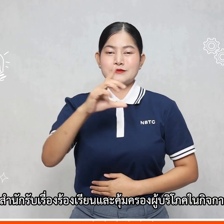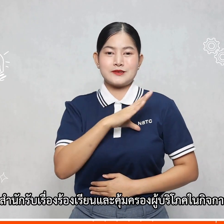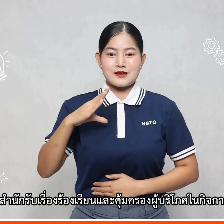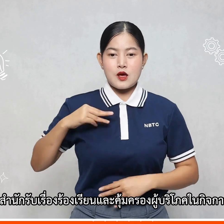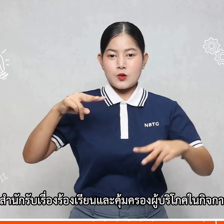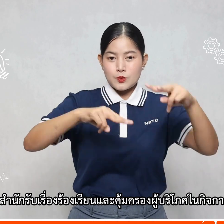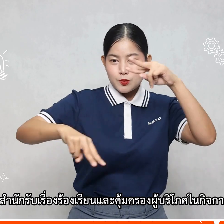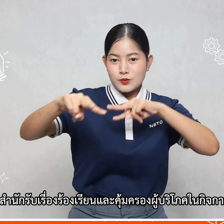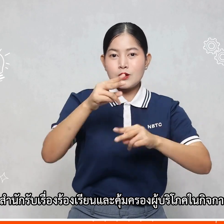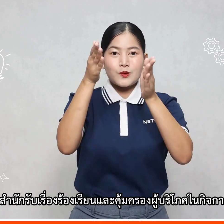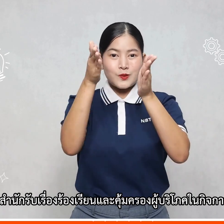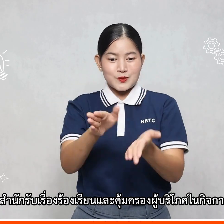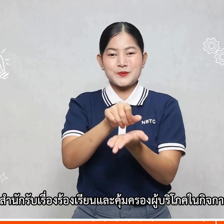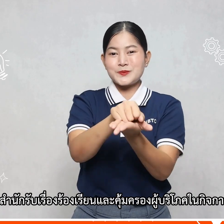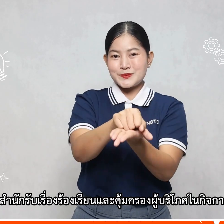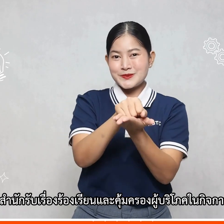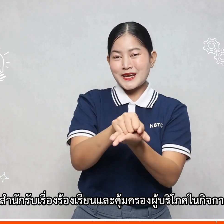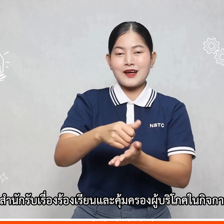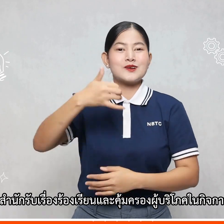บริโภคในกิจการโทรคมนาคม